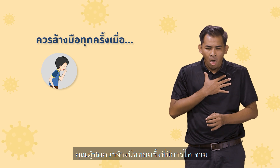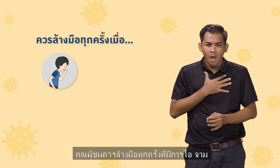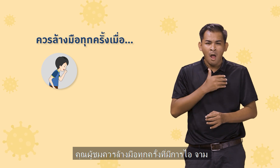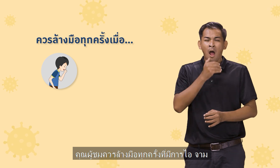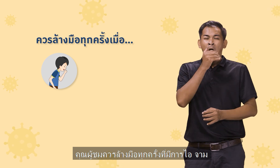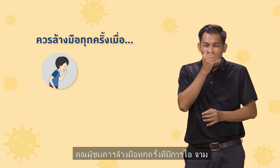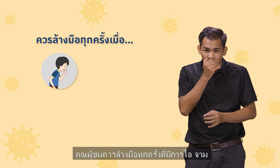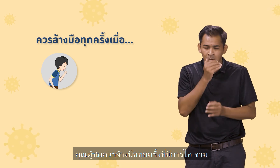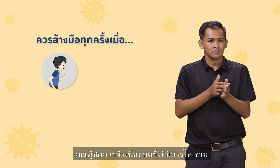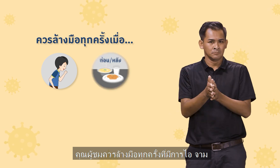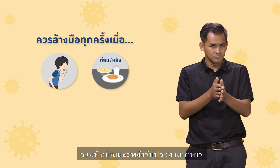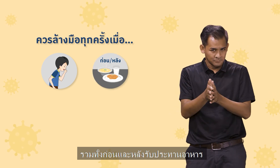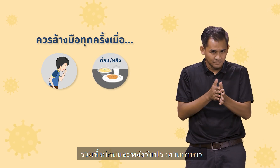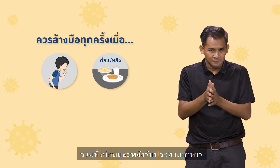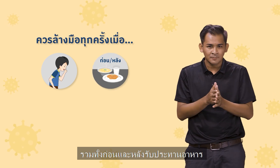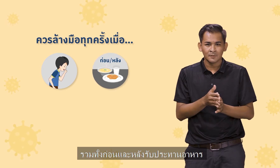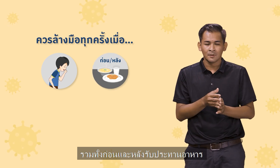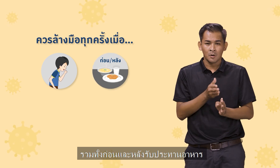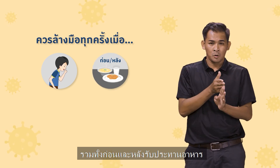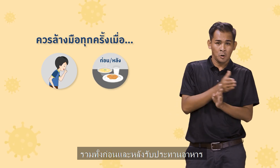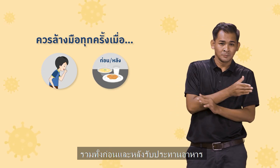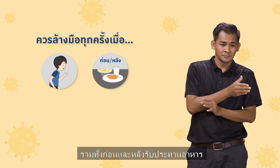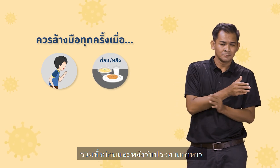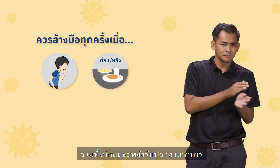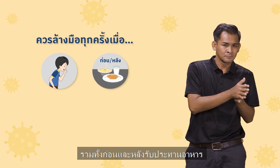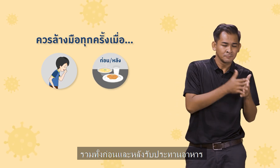ามรวมทั้งก่อนและหลังรับประทานอาหาร